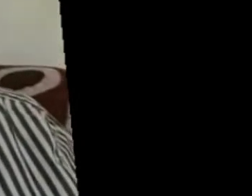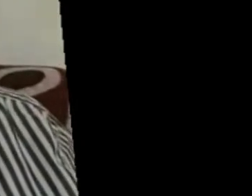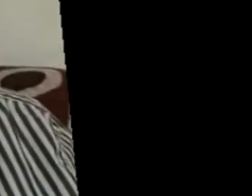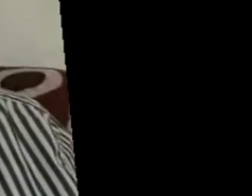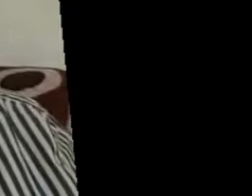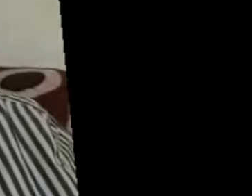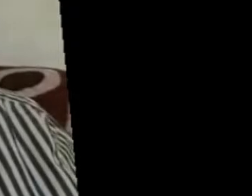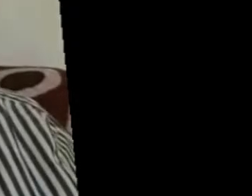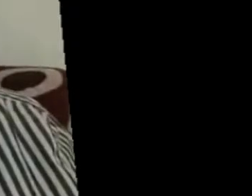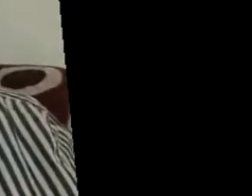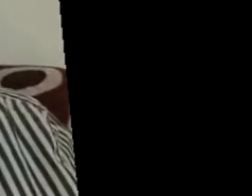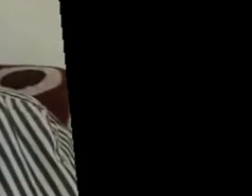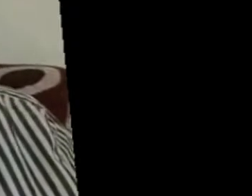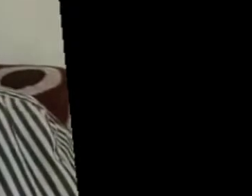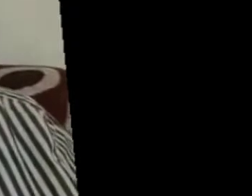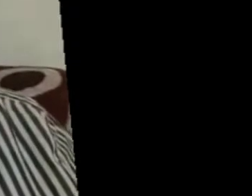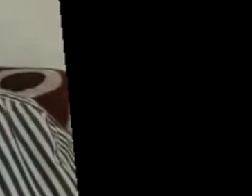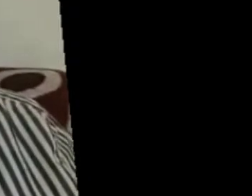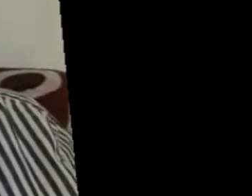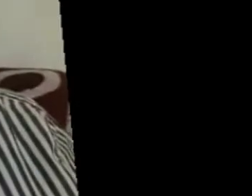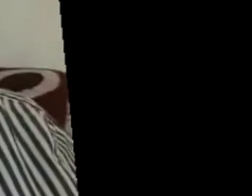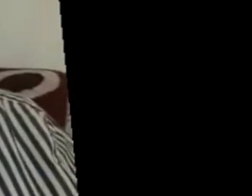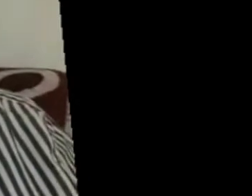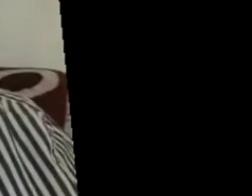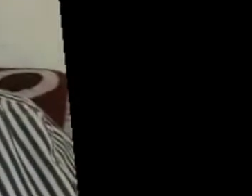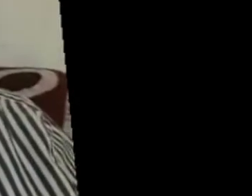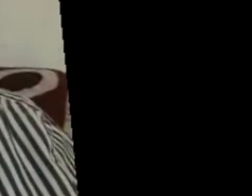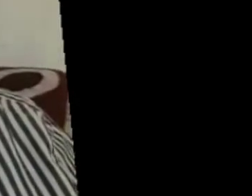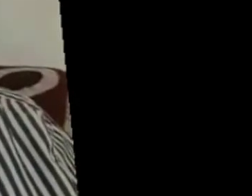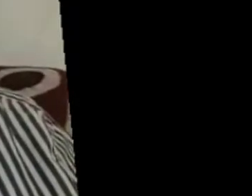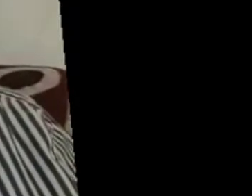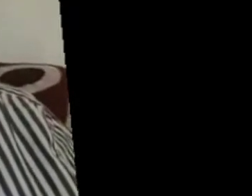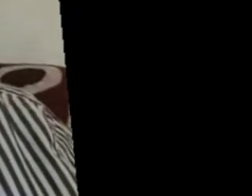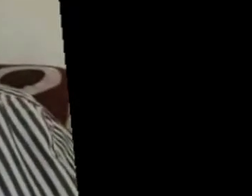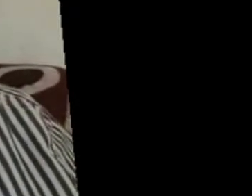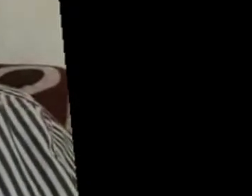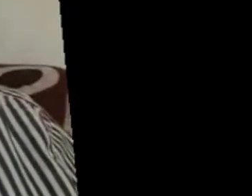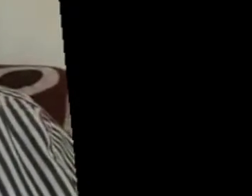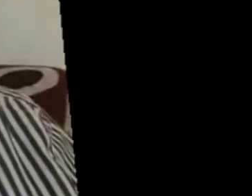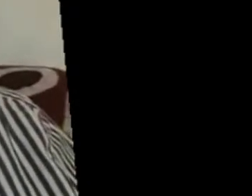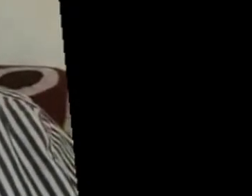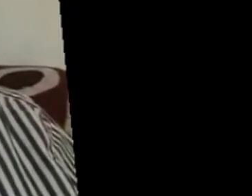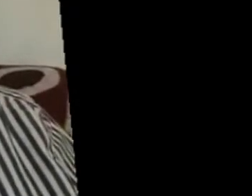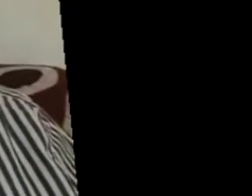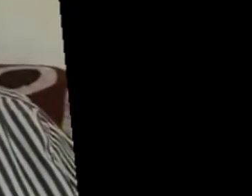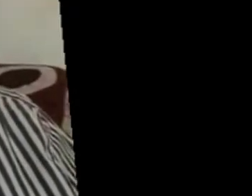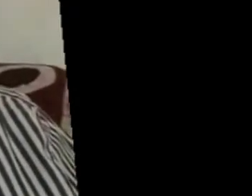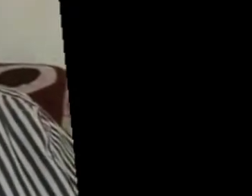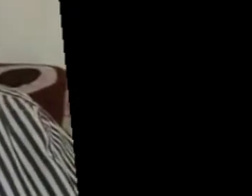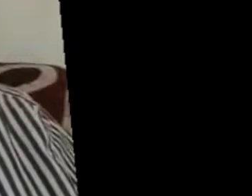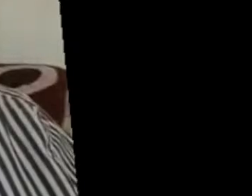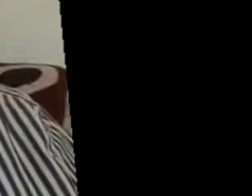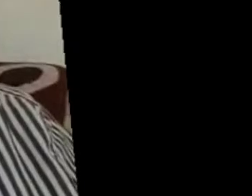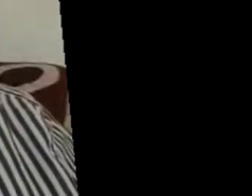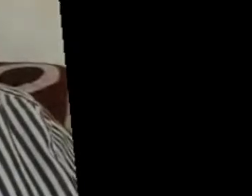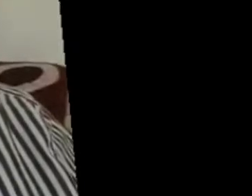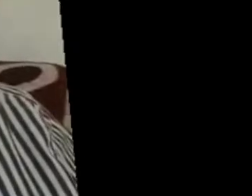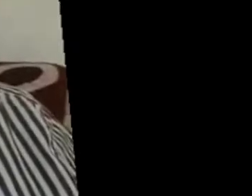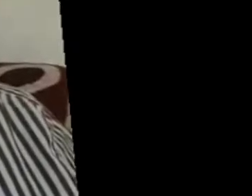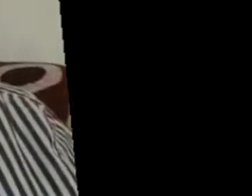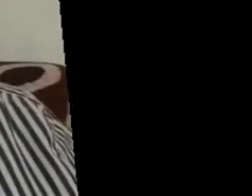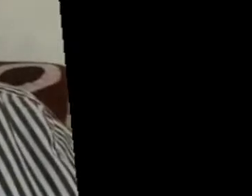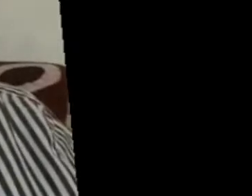anos, e meu filho tem lá muitos anos que fica lá. Então, a sociedade em si, talvez não valoriza